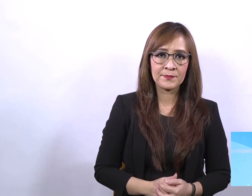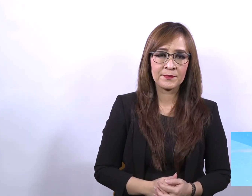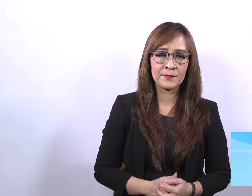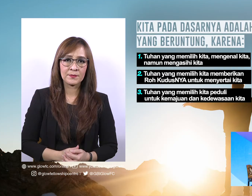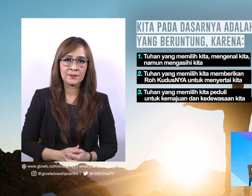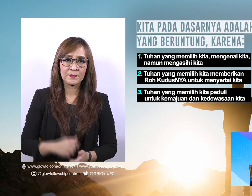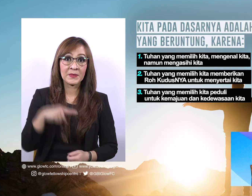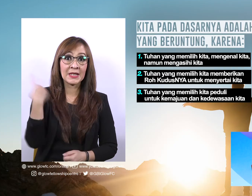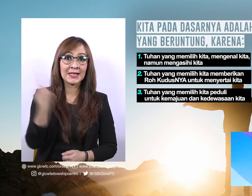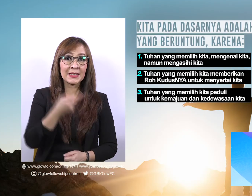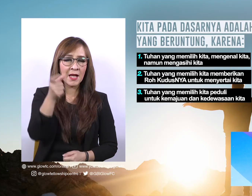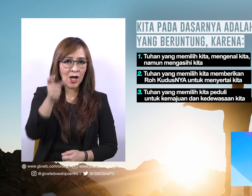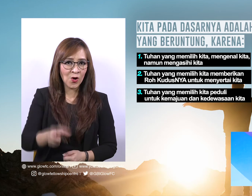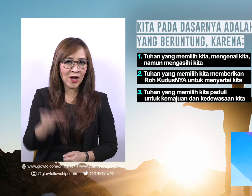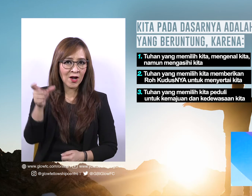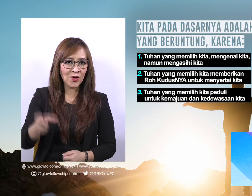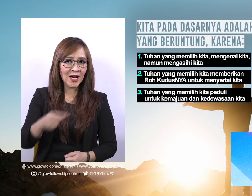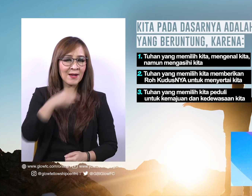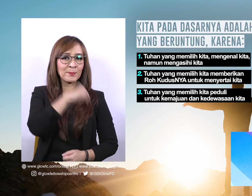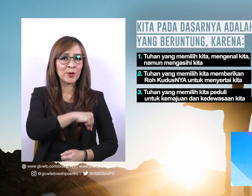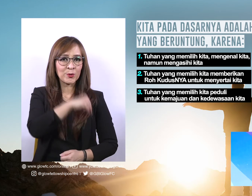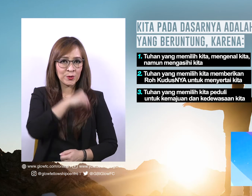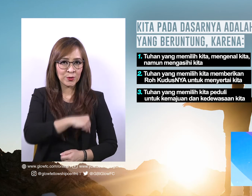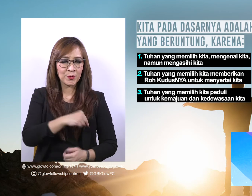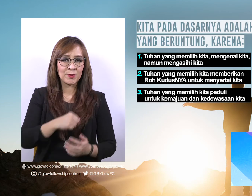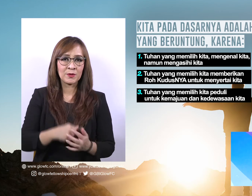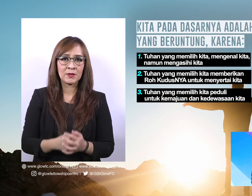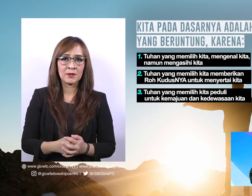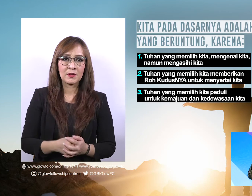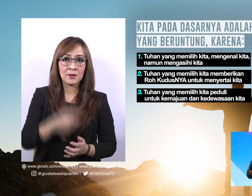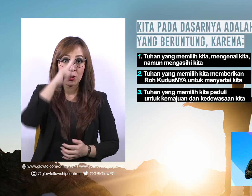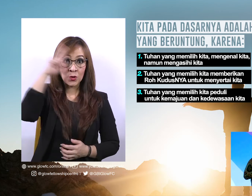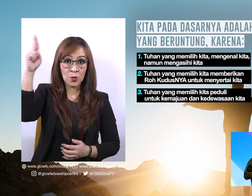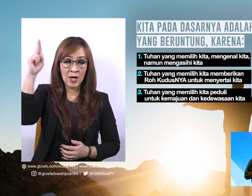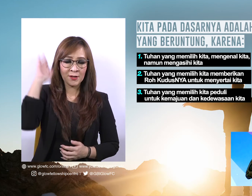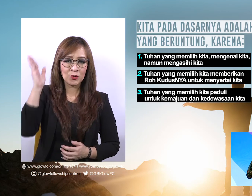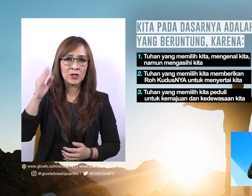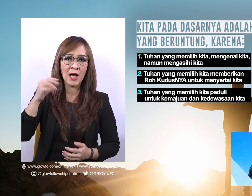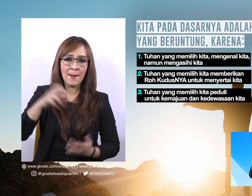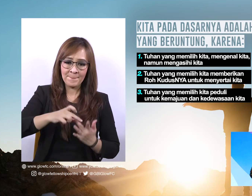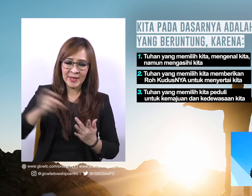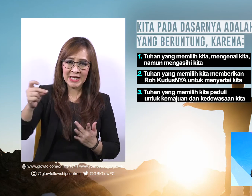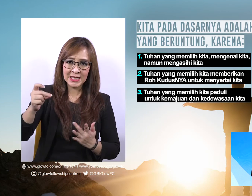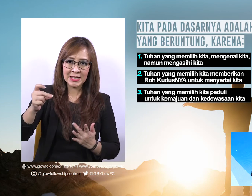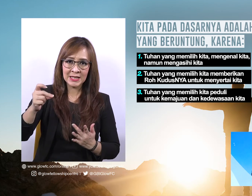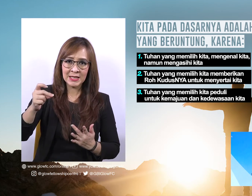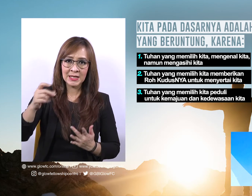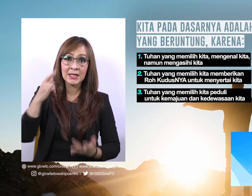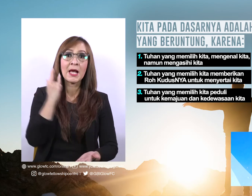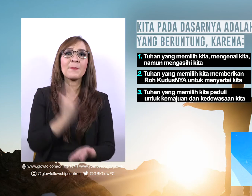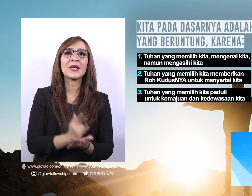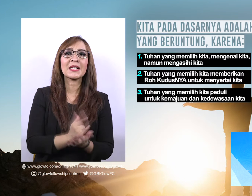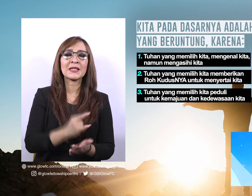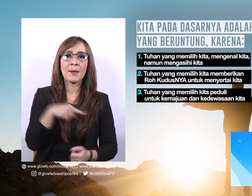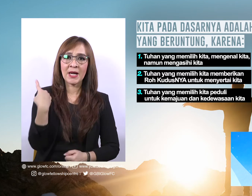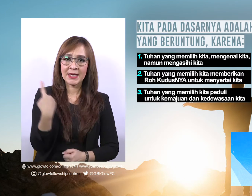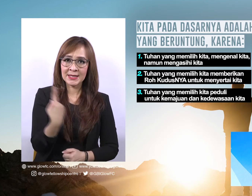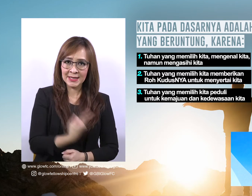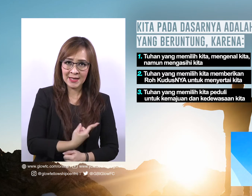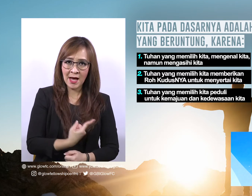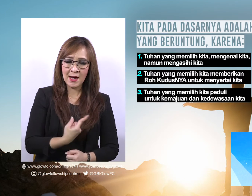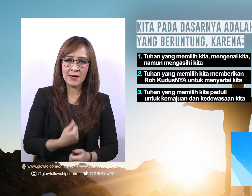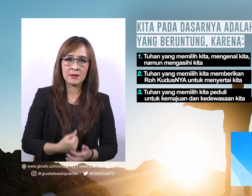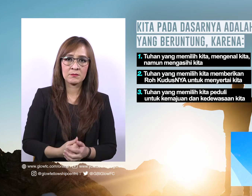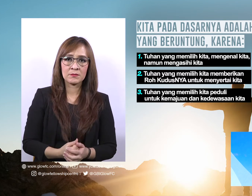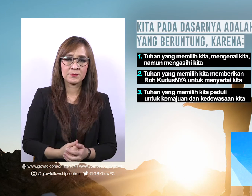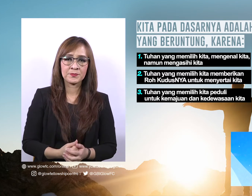kau Ayo kita orang-orang beruntung karena memiliki tak mengenal kita namun tetap mengasihi kita dia tahu kekurangan kita kalau Man kita kesalahan